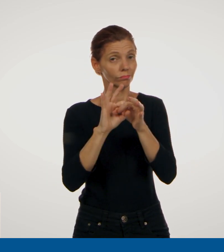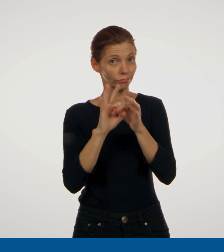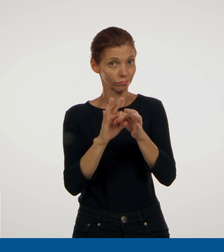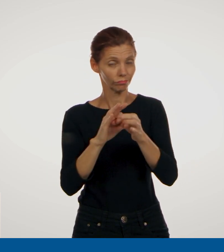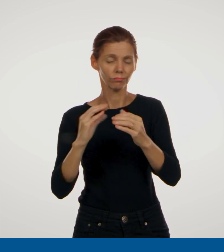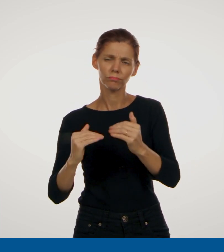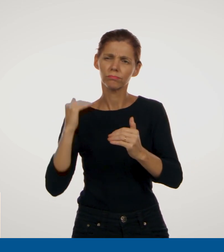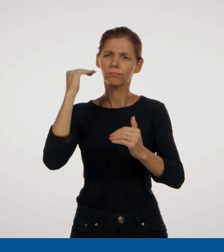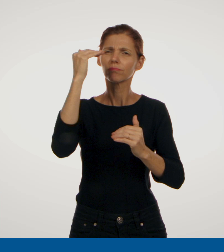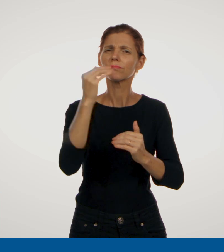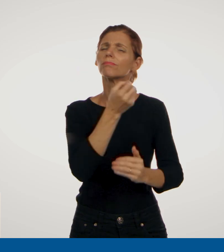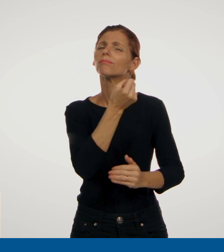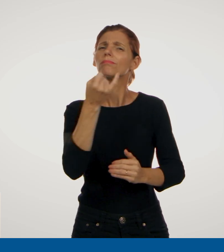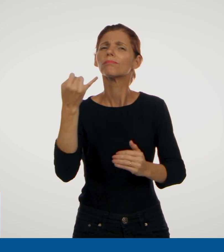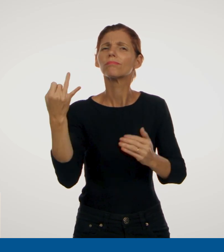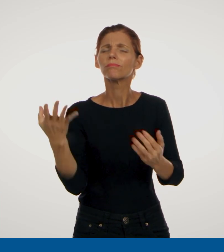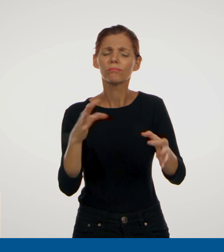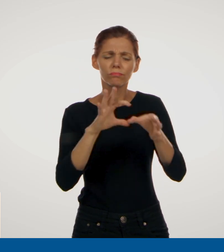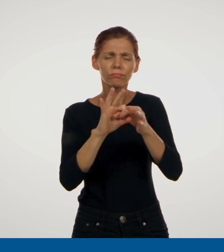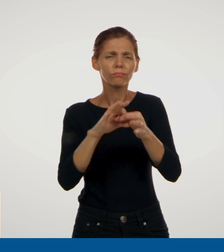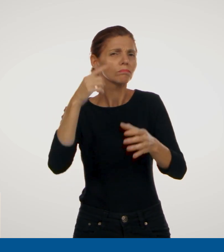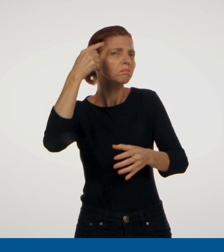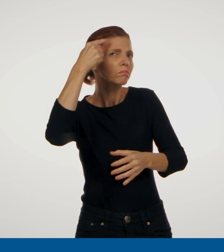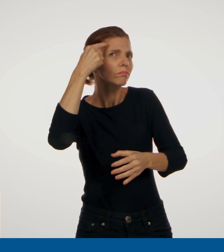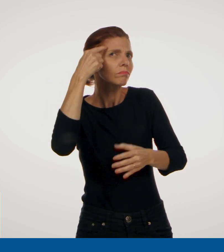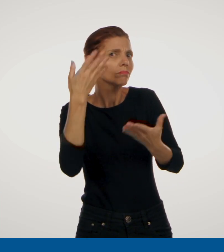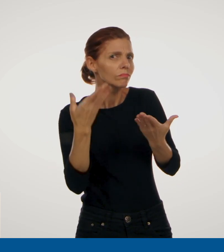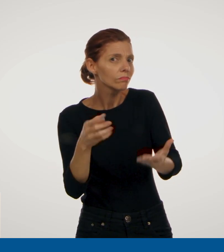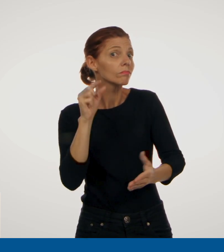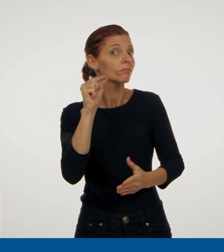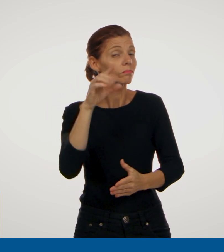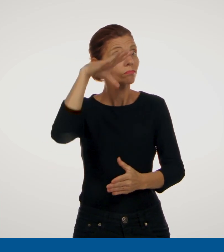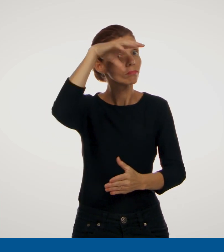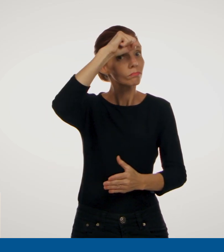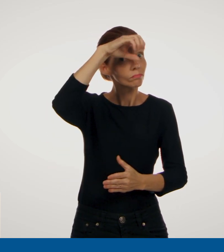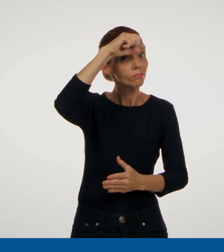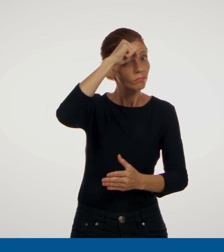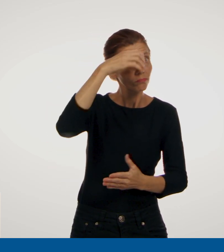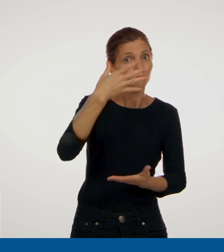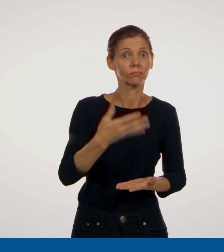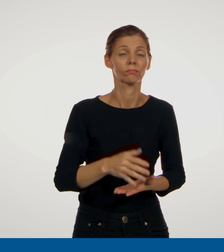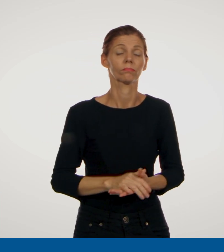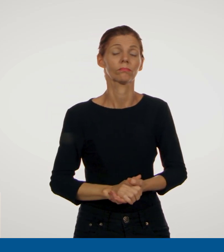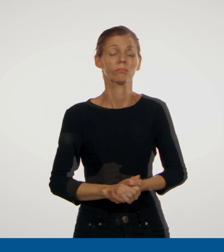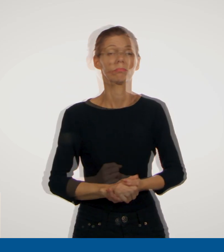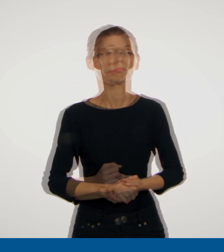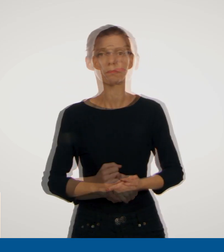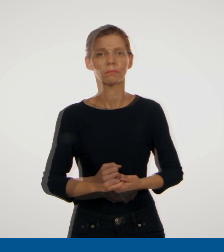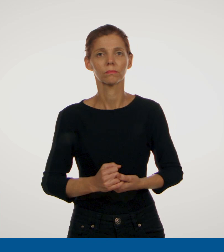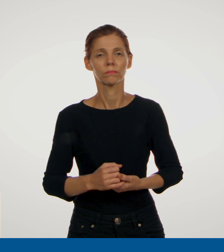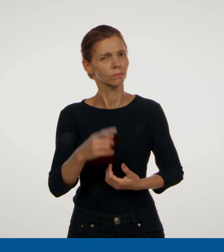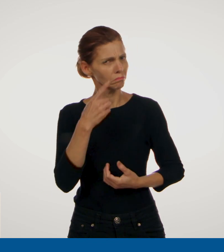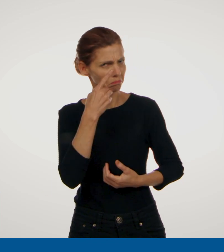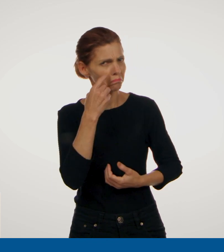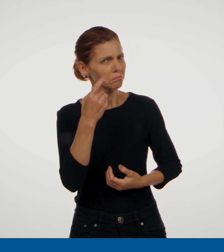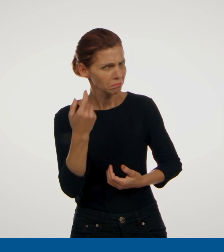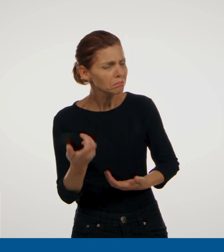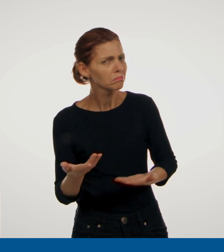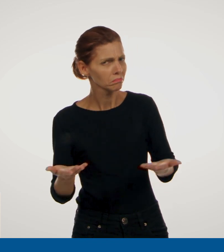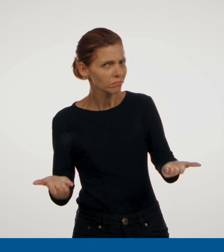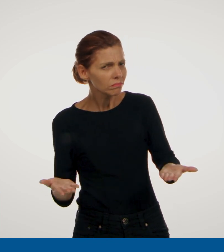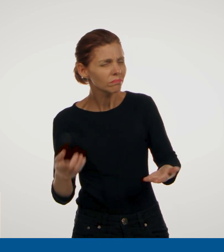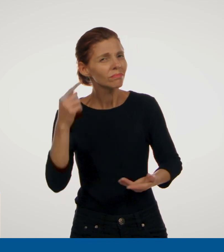conhecimento, ao nível que representa o quanto estamos engajados em pensar sobre o que está sendo aprendido. Interessante isso,